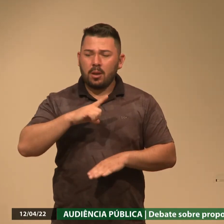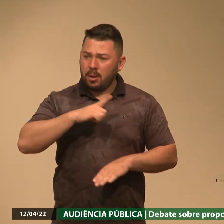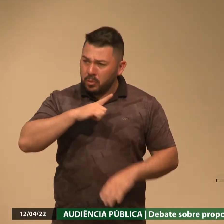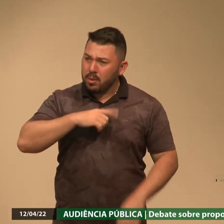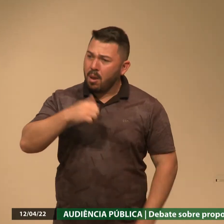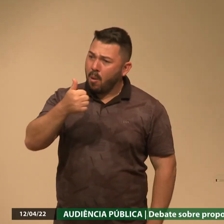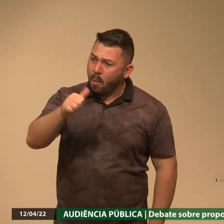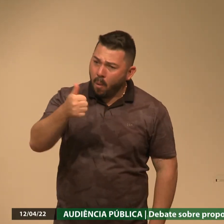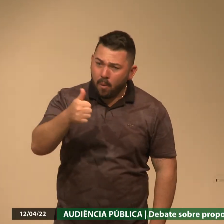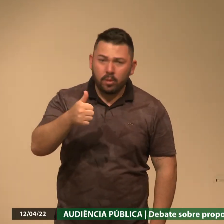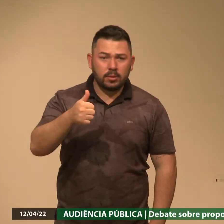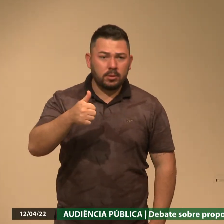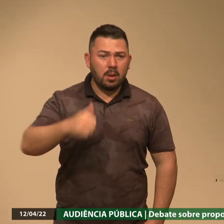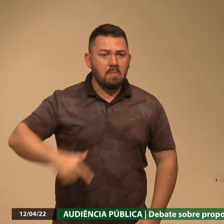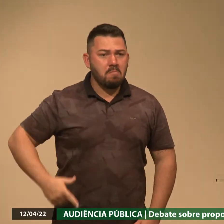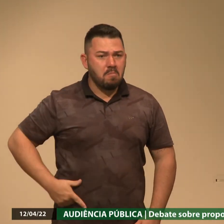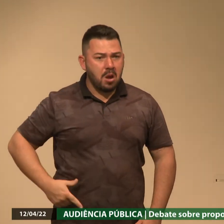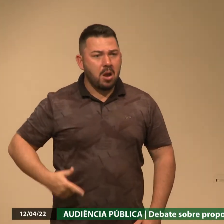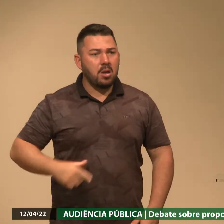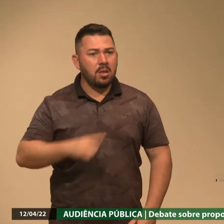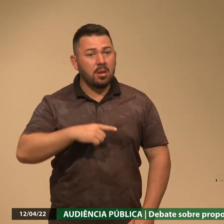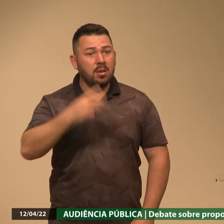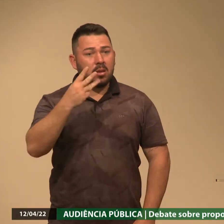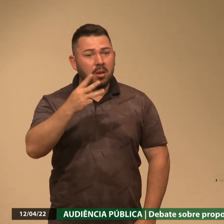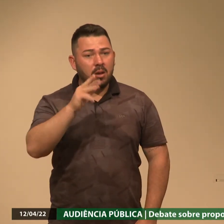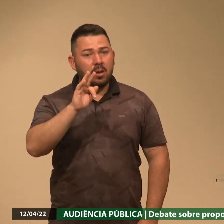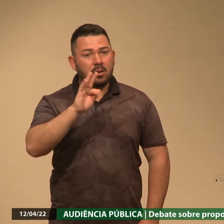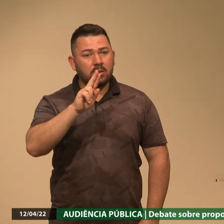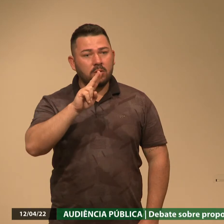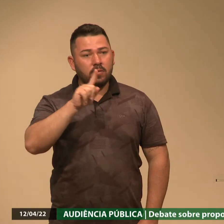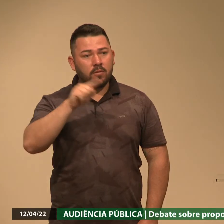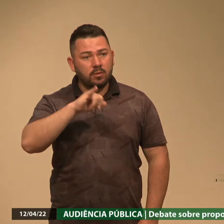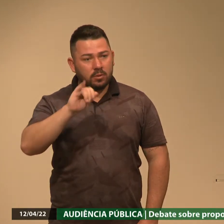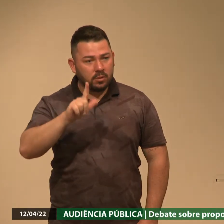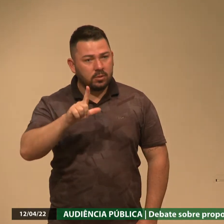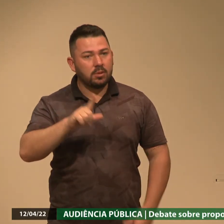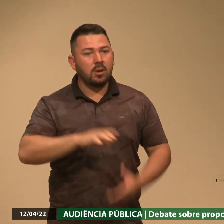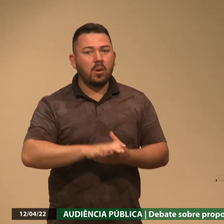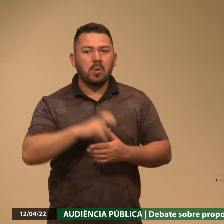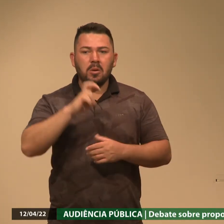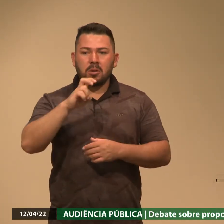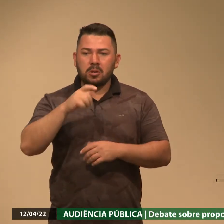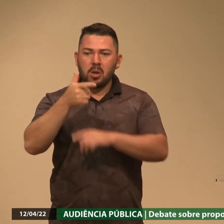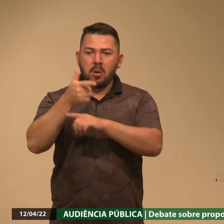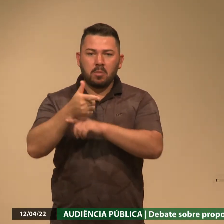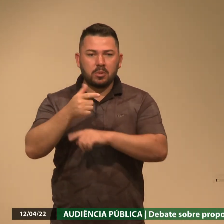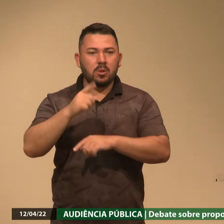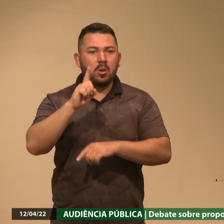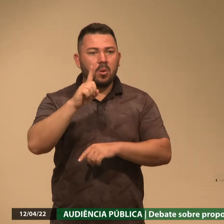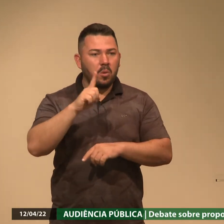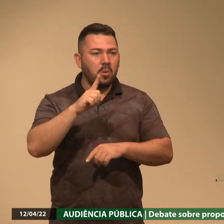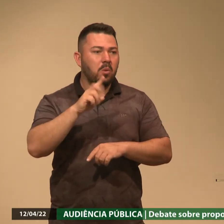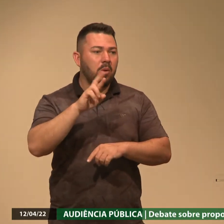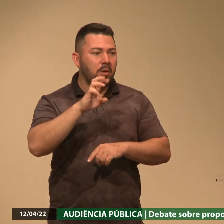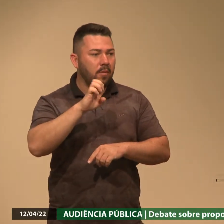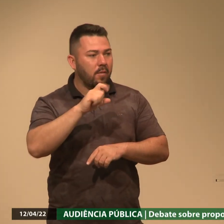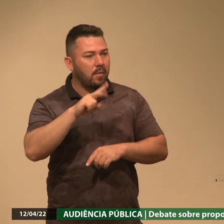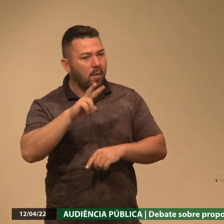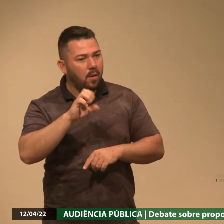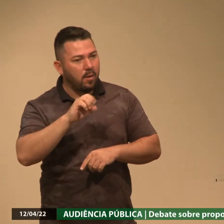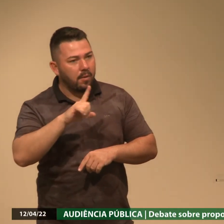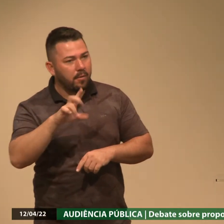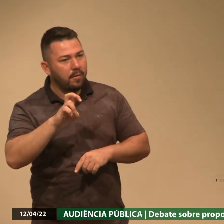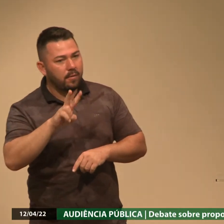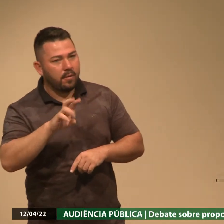11 armas de fogo sendo três poses uma Pump cinco pistolas um revólver EA